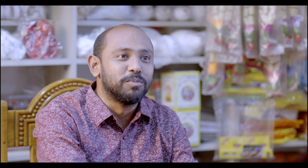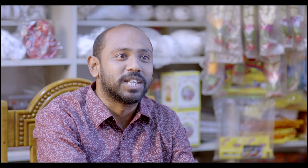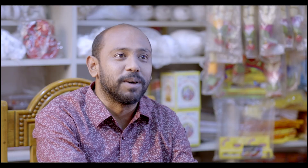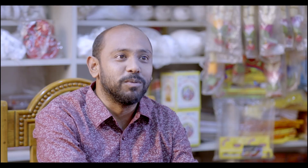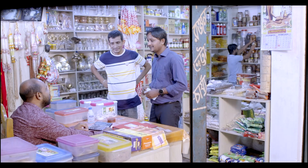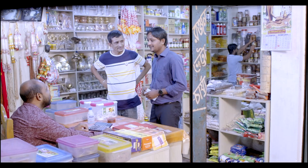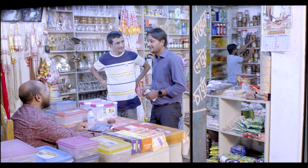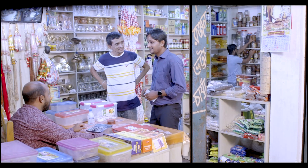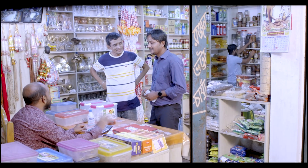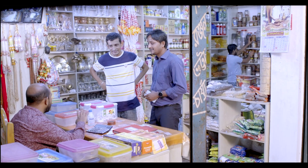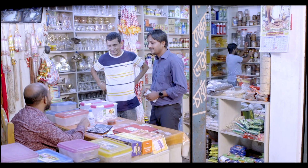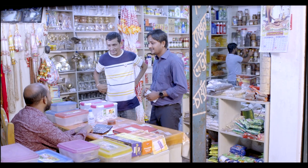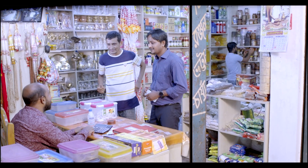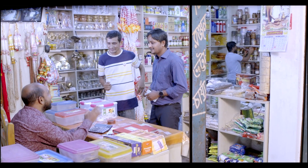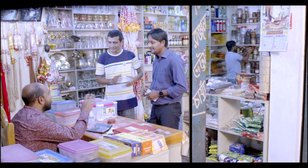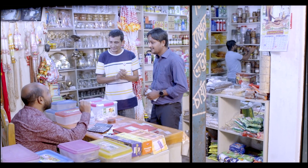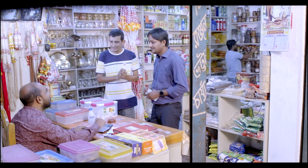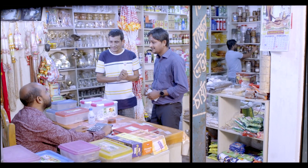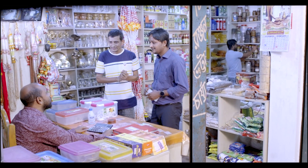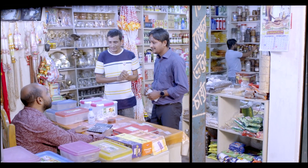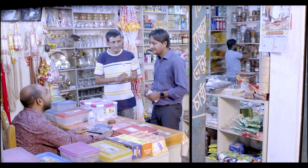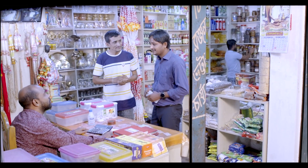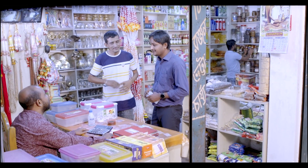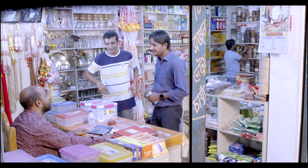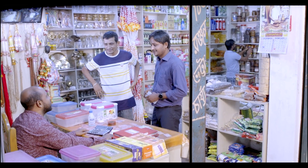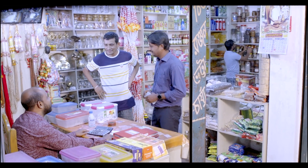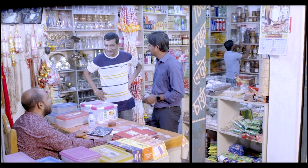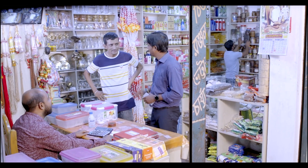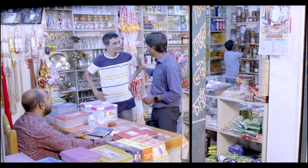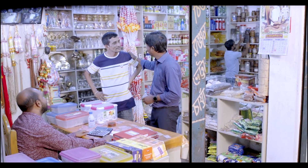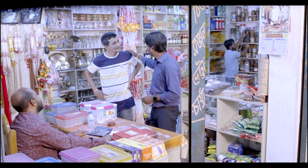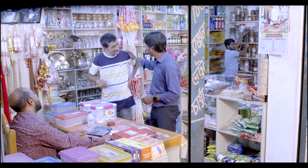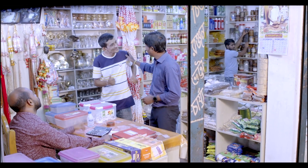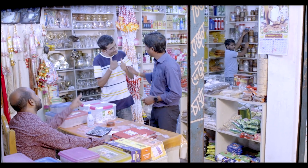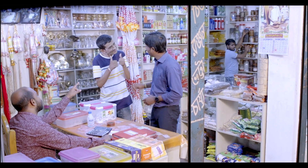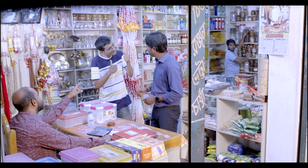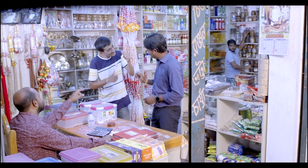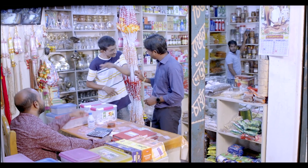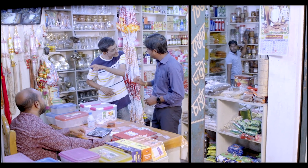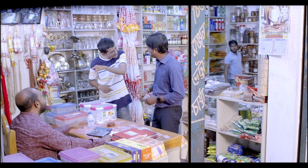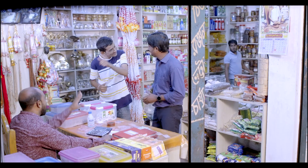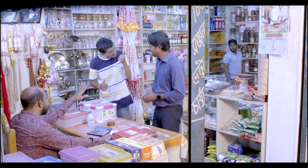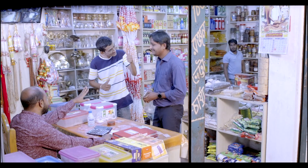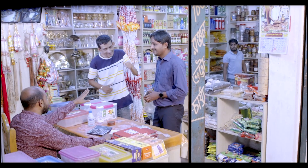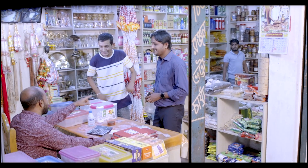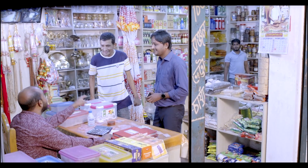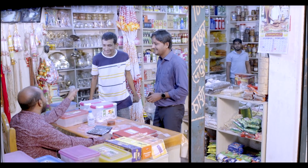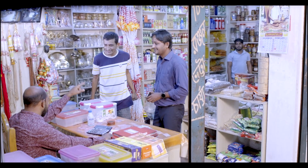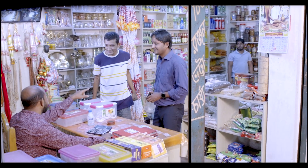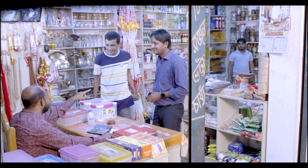বুঝতে পারবো। আমার দোকান থেকে এখন আর কোনো প্রতিবন্ধী ফেরত যাবে না। এই সন্তোষ, ভাইরে 5 কেজি চাল আর 1 কেজি